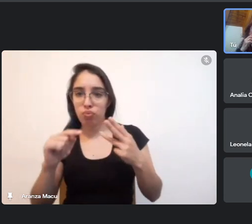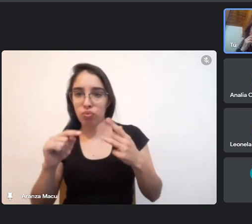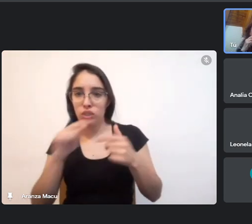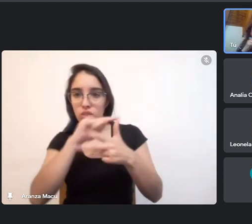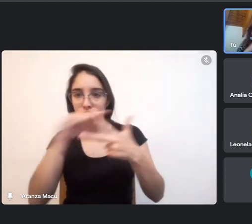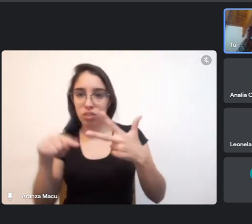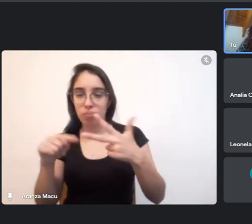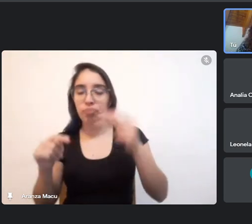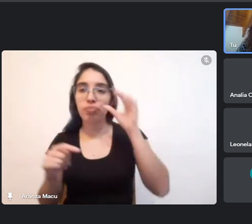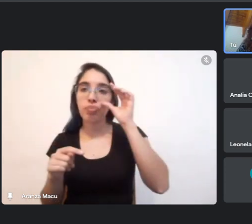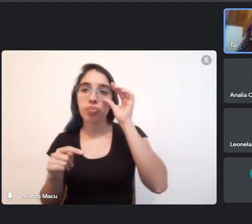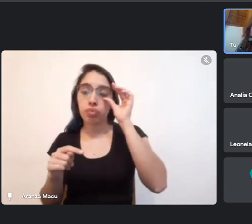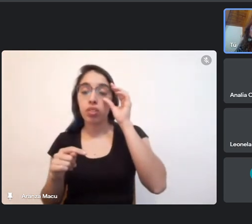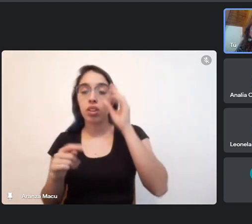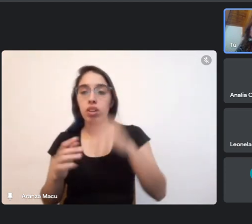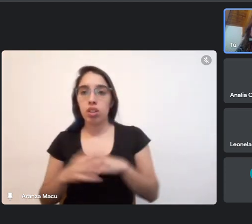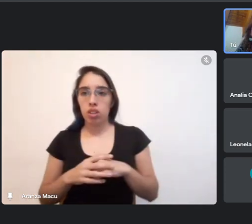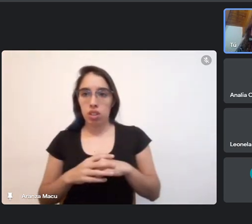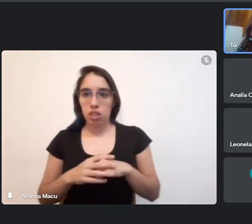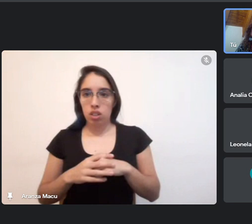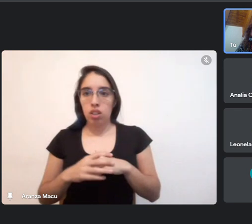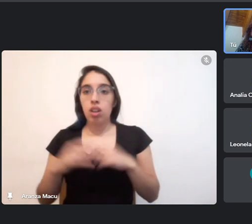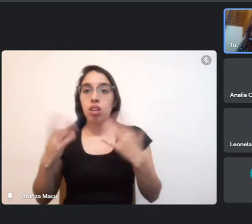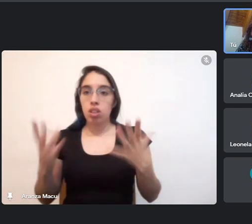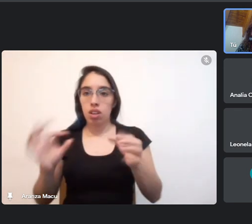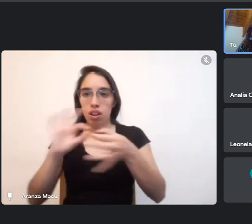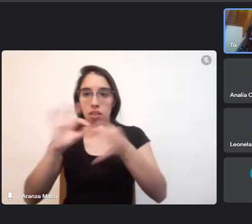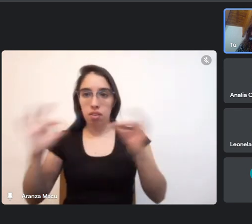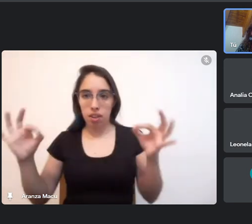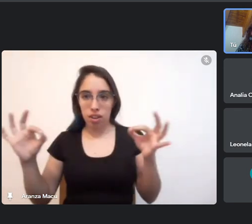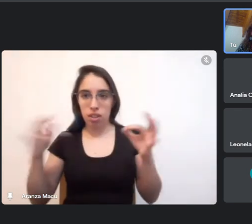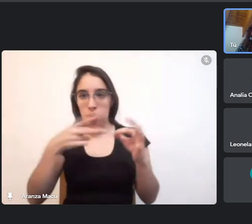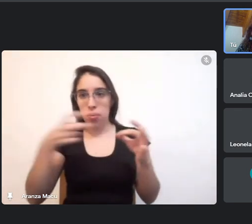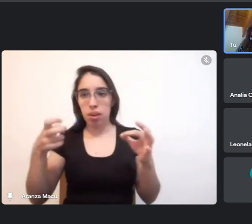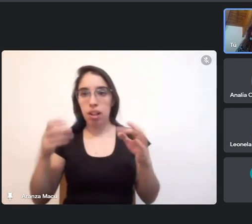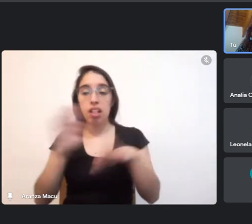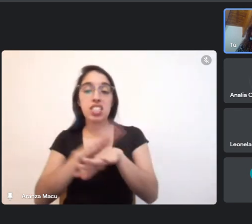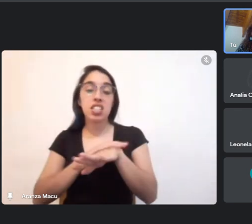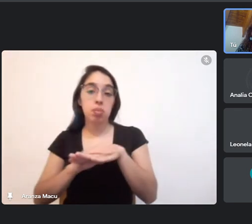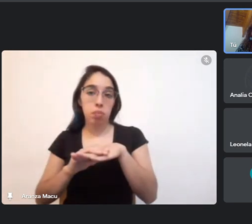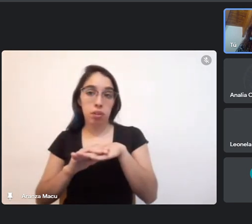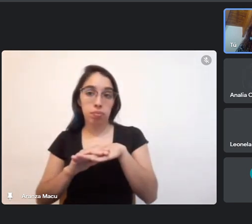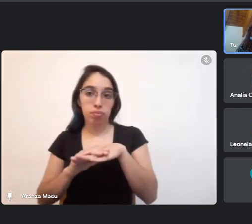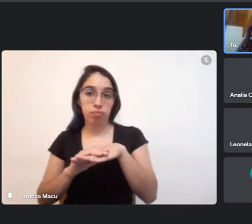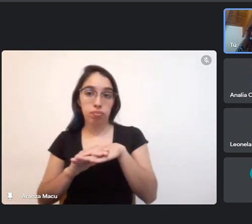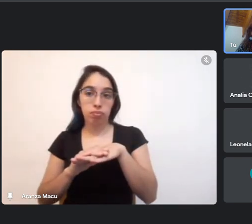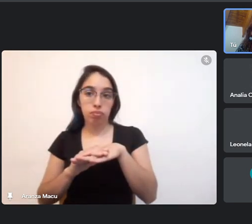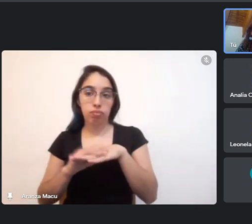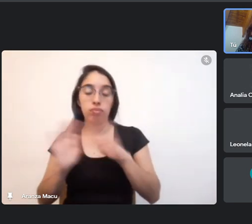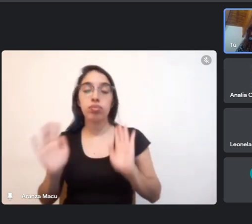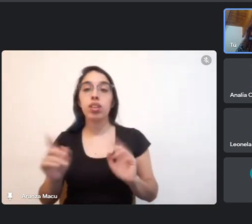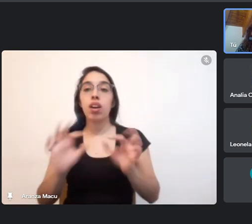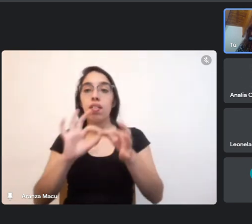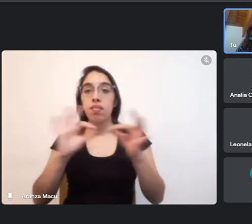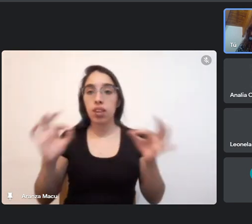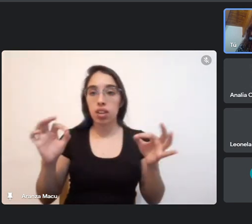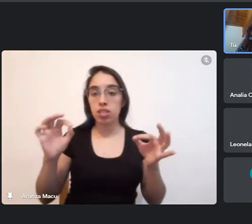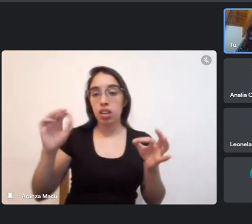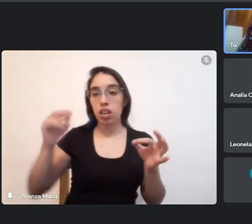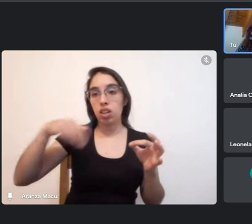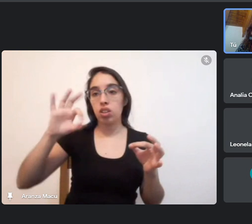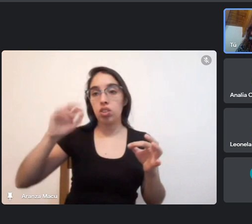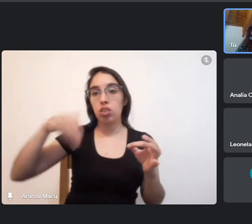Entonces, la frase verbal simple. Tenemos la frase nominal, sería una epidemia, por